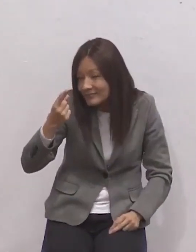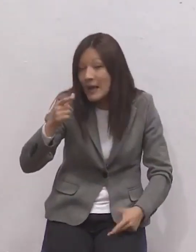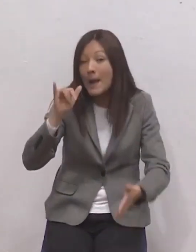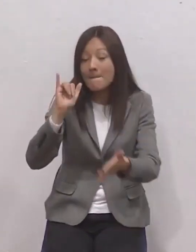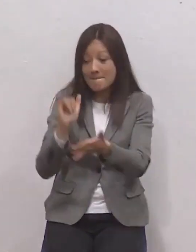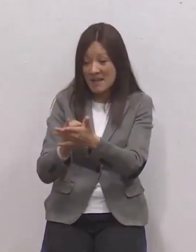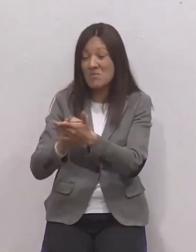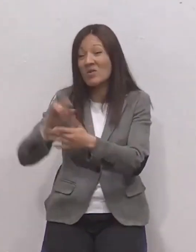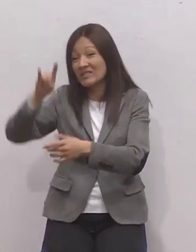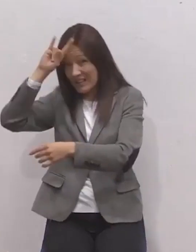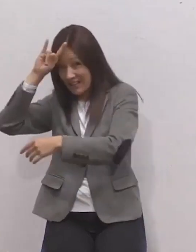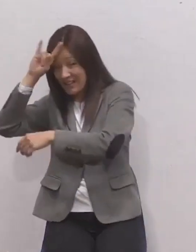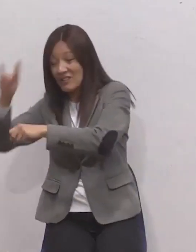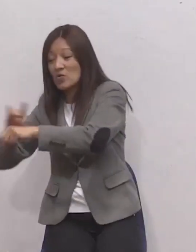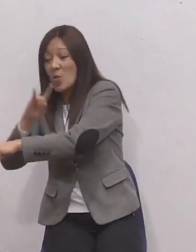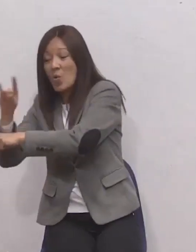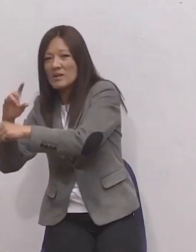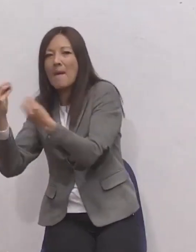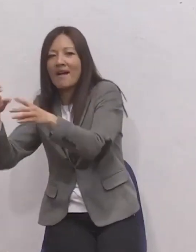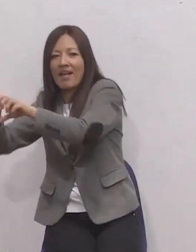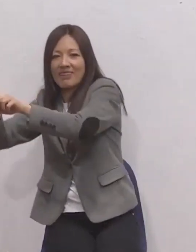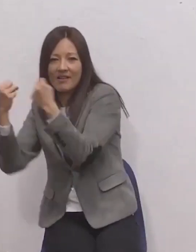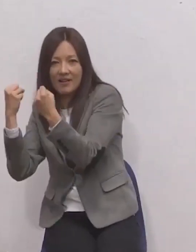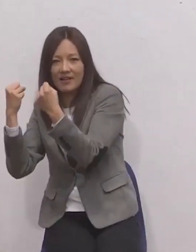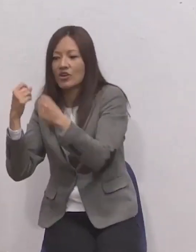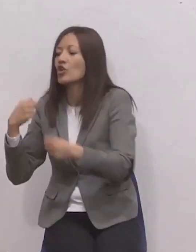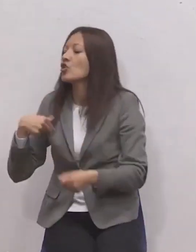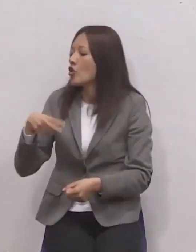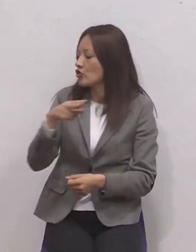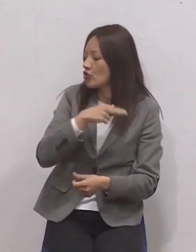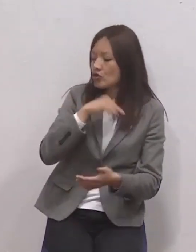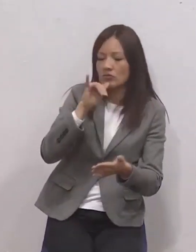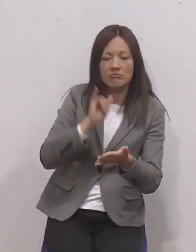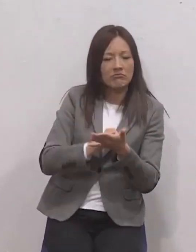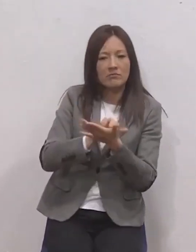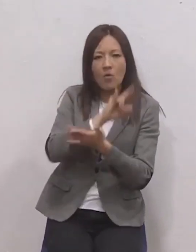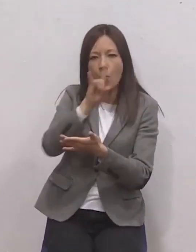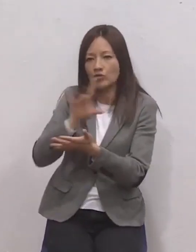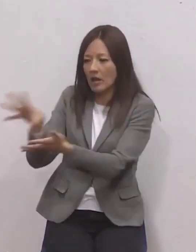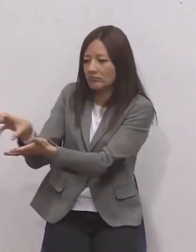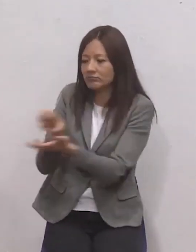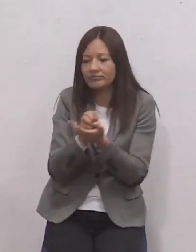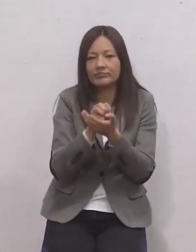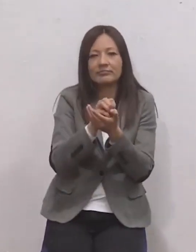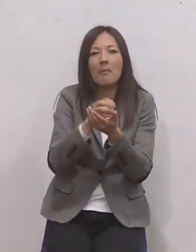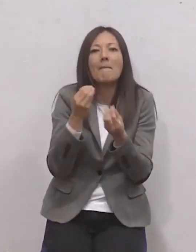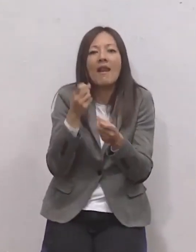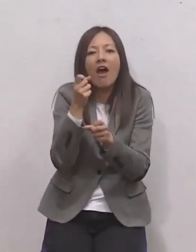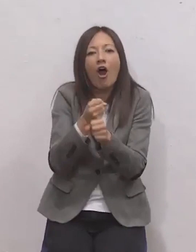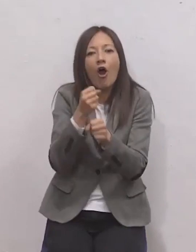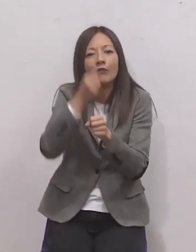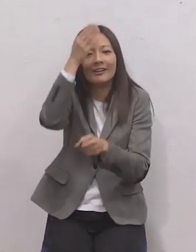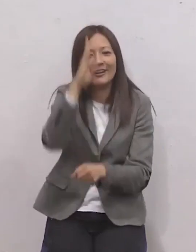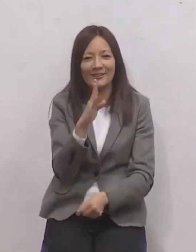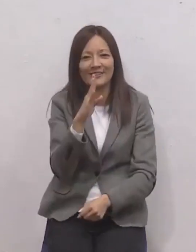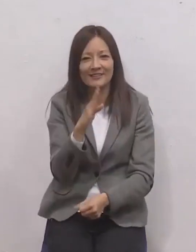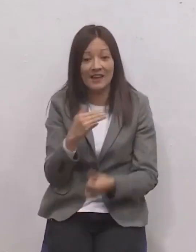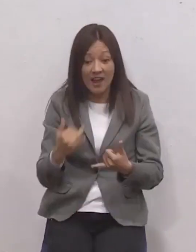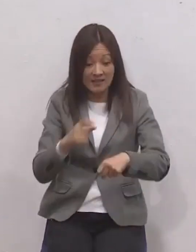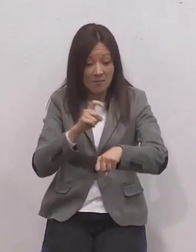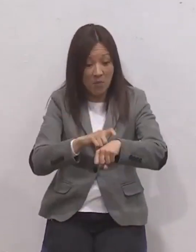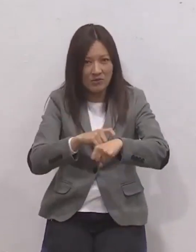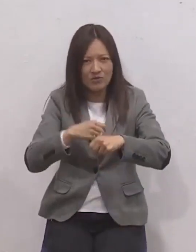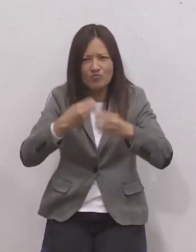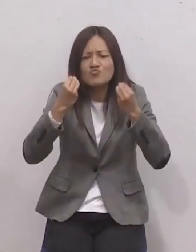mismas armas del enemigo, deshaciendo las obras? En este momento hay más personas conectadas que en todos los cultos que hemos